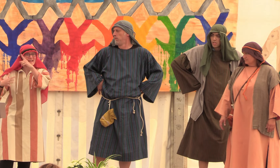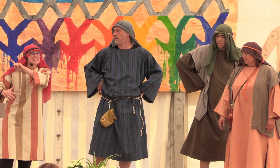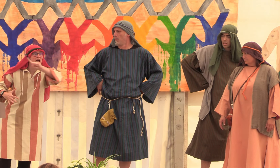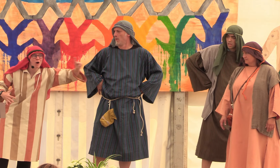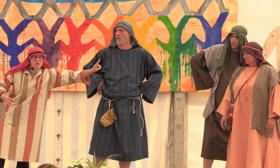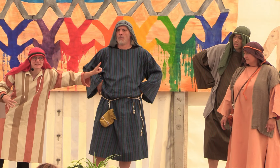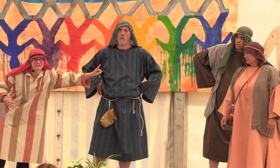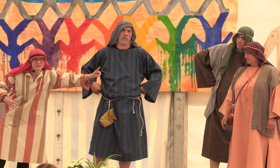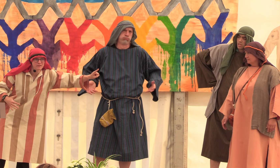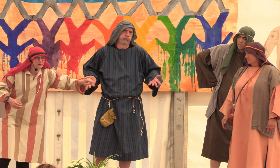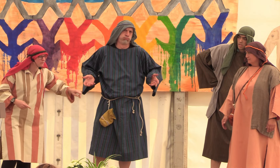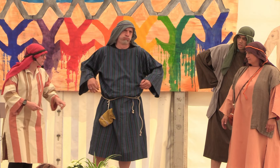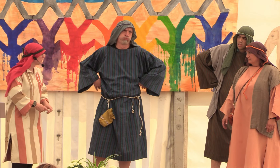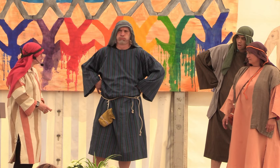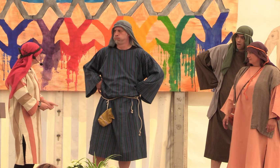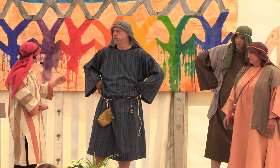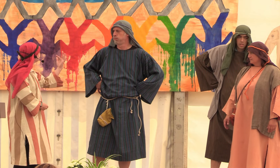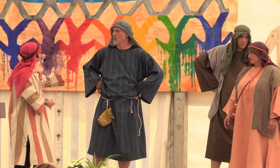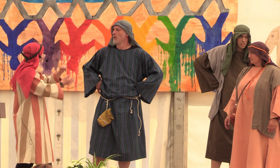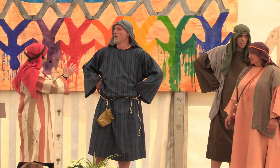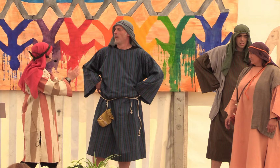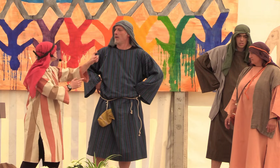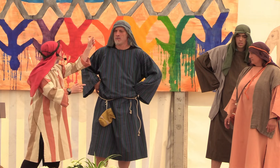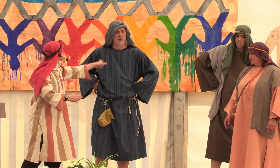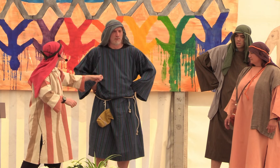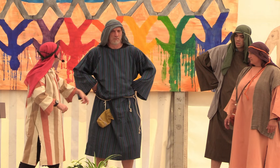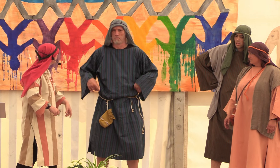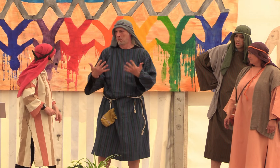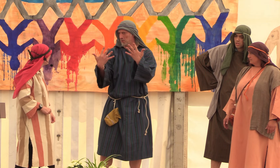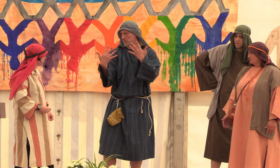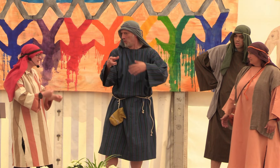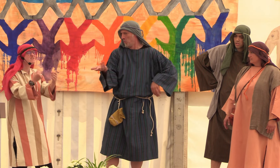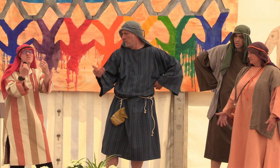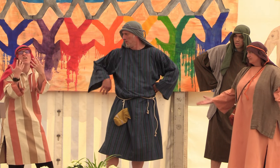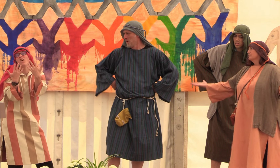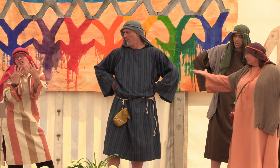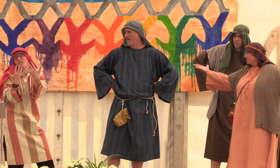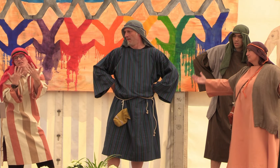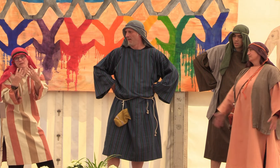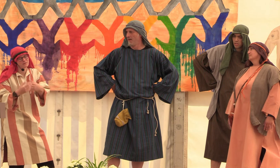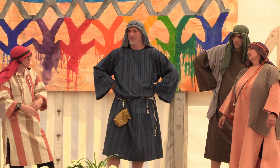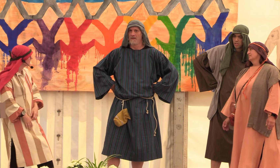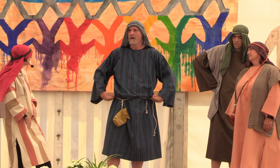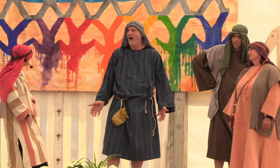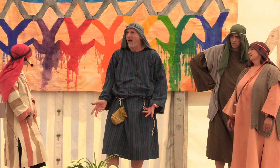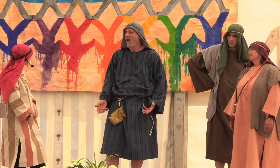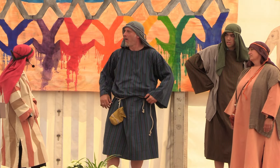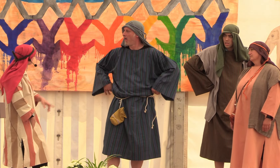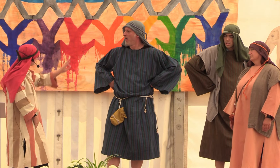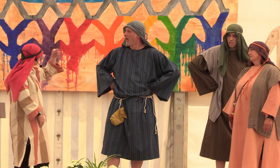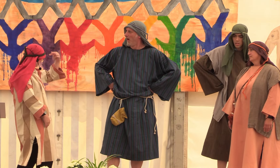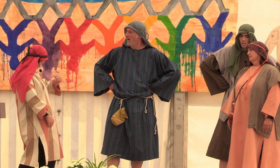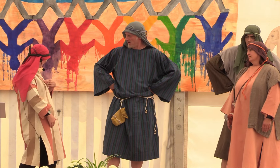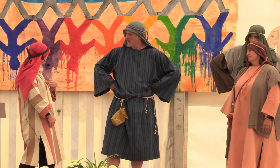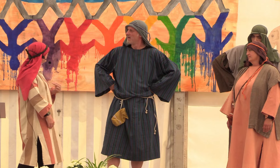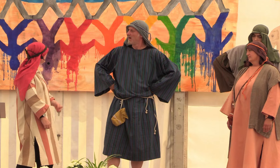10.000. 10.000? Ja. Und wie viel schuldet sie dir? 10 Euro. So.